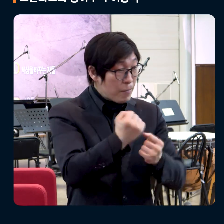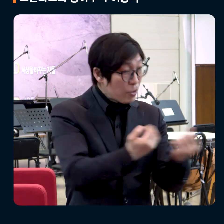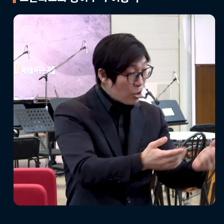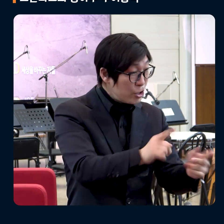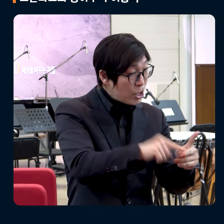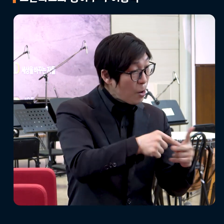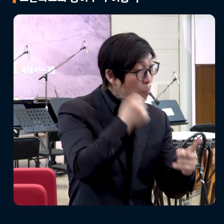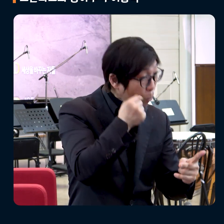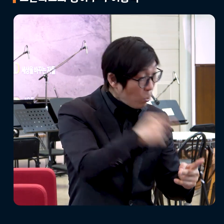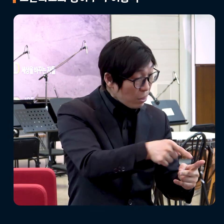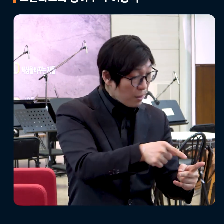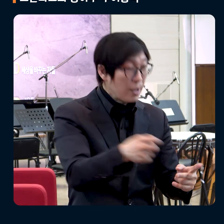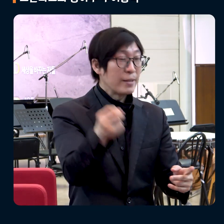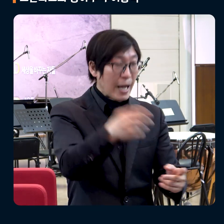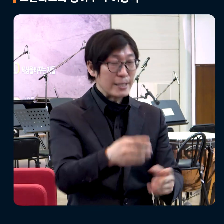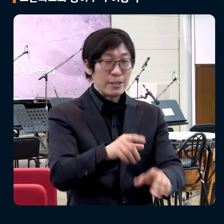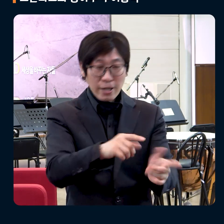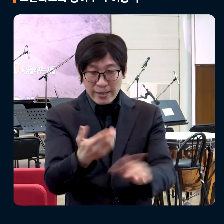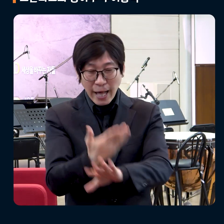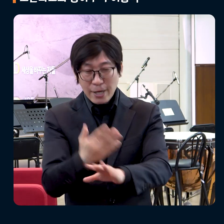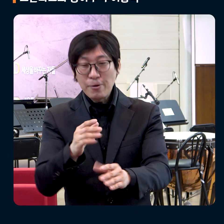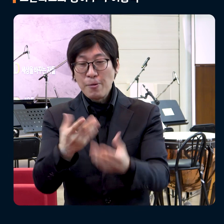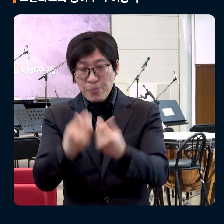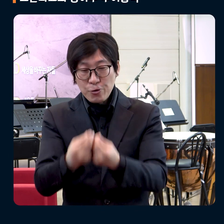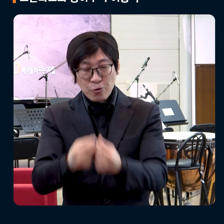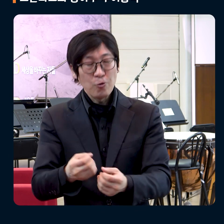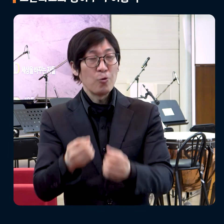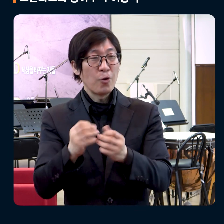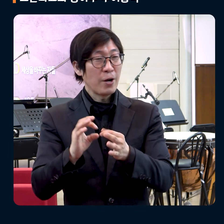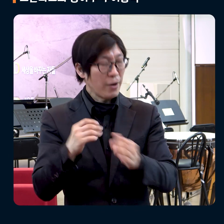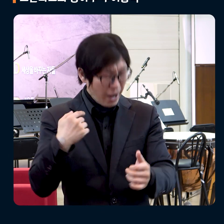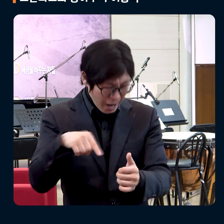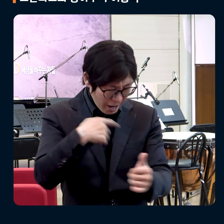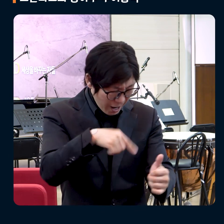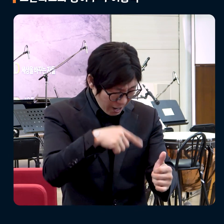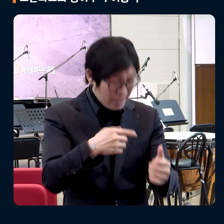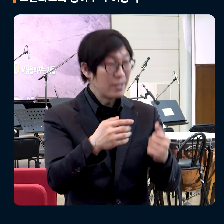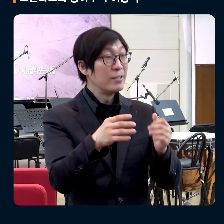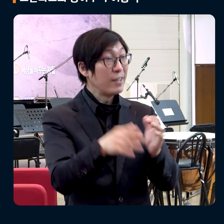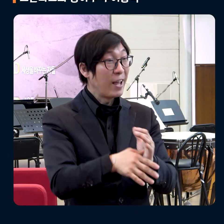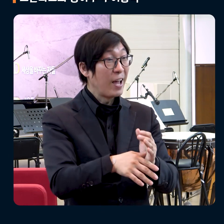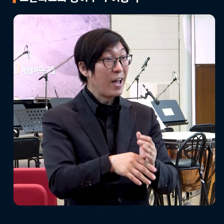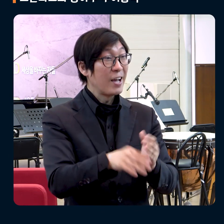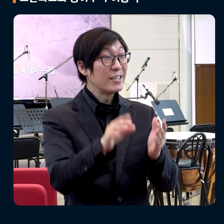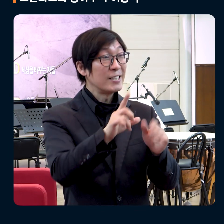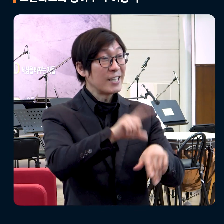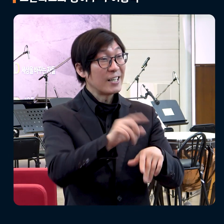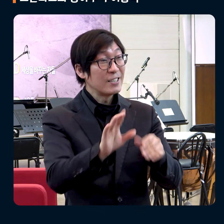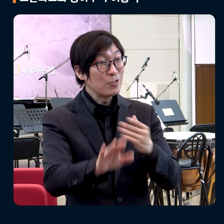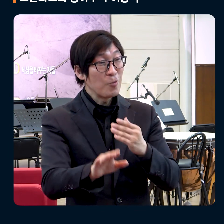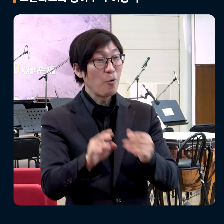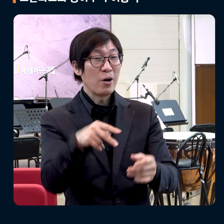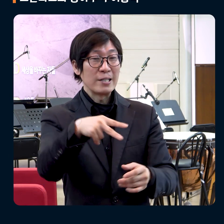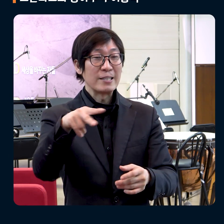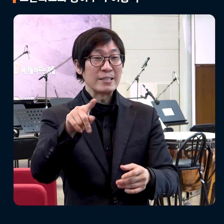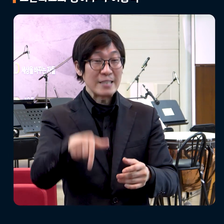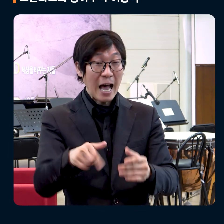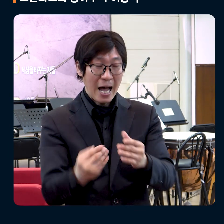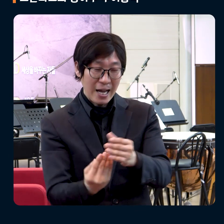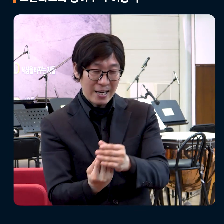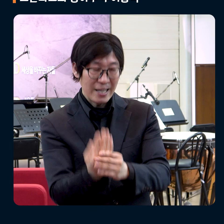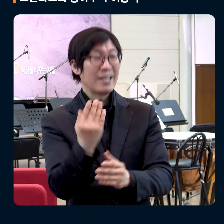가르쳤습니다. 그때 변할 것 같지 않았지만 어떤 순간 싹이 났습니다. 여러분,